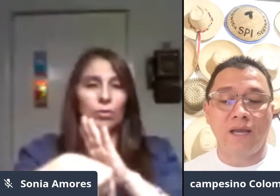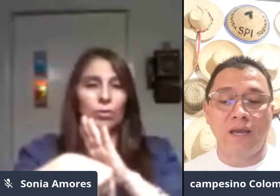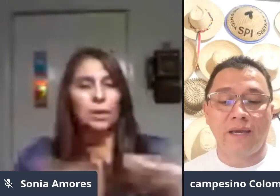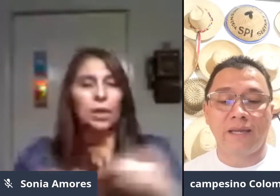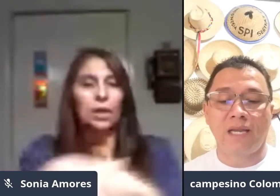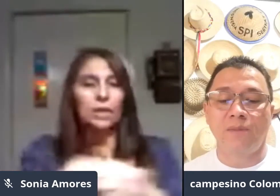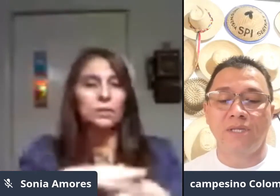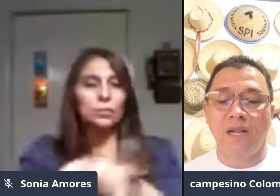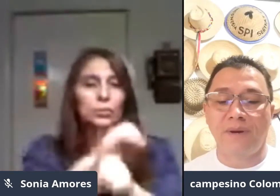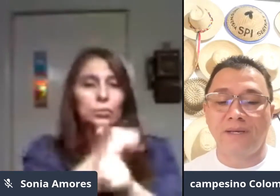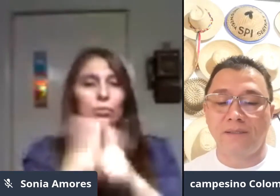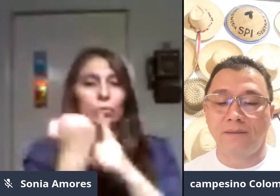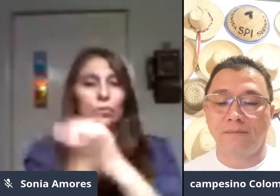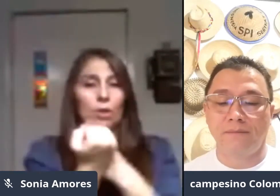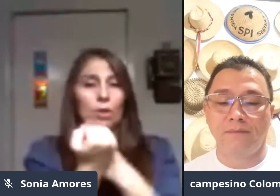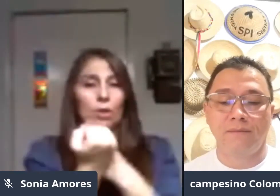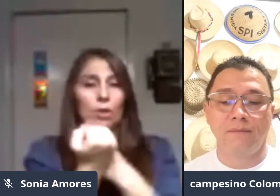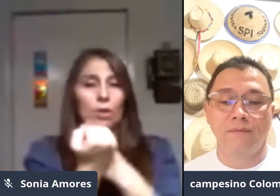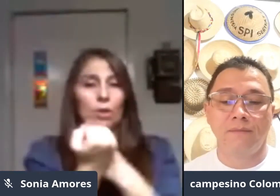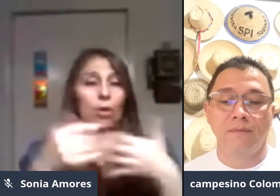social que tenemos en el país.